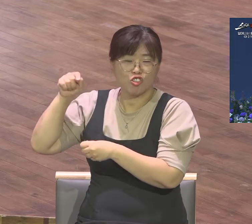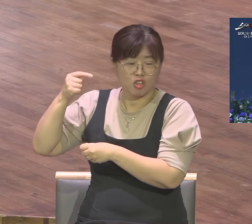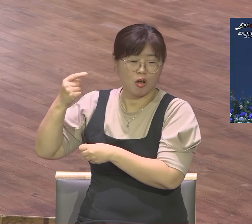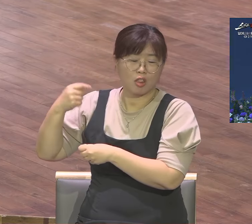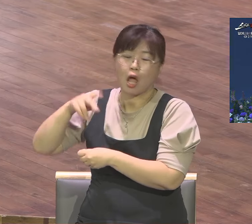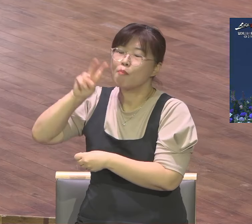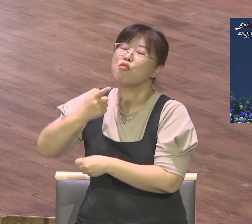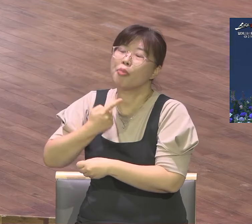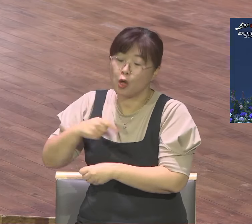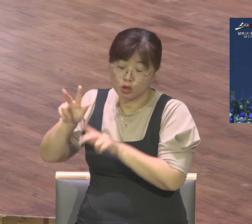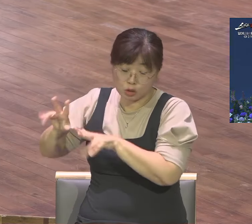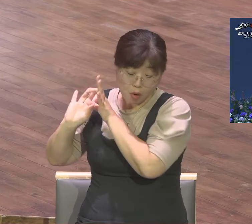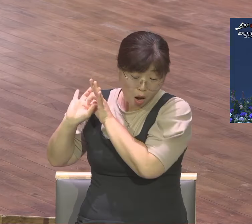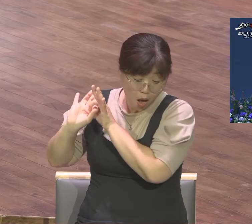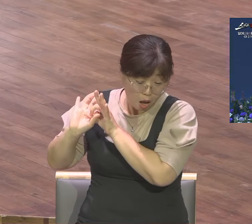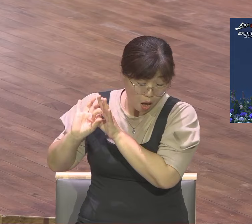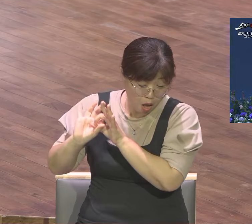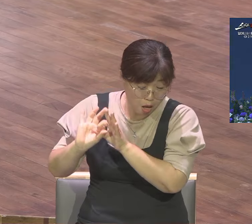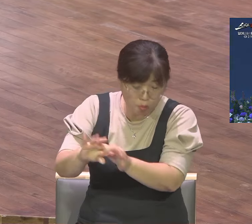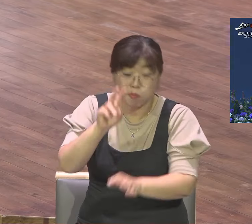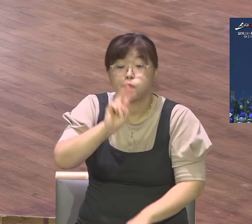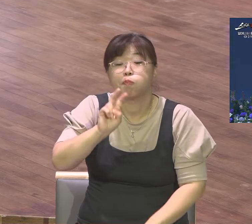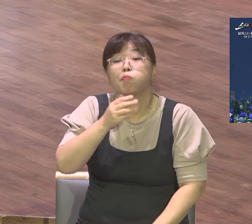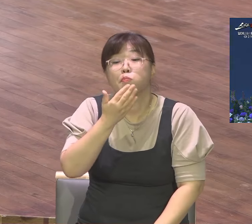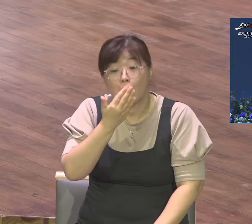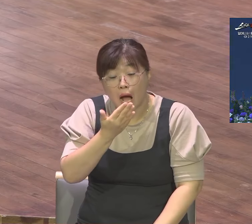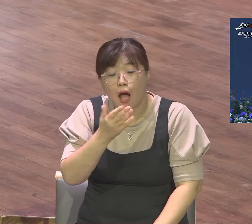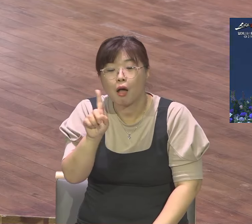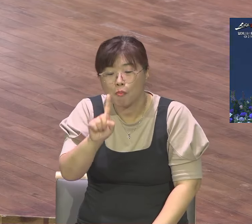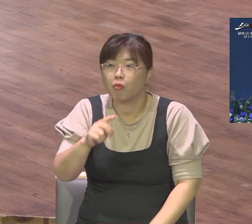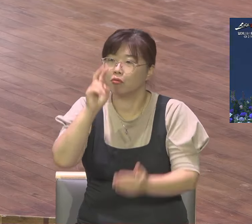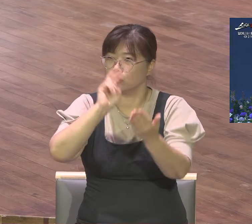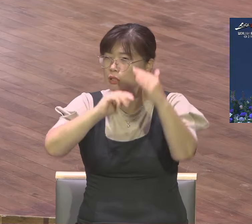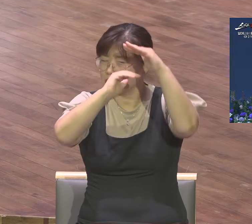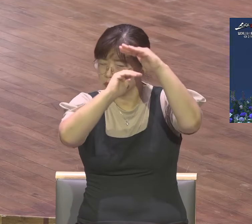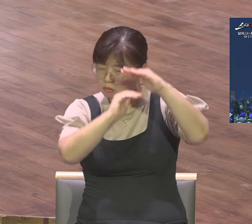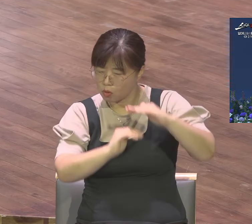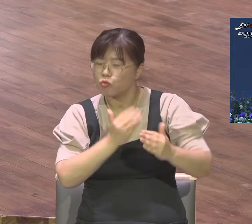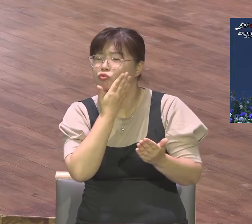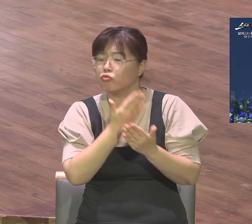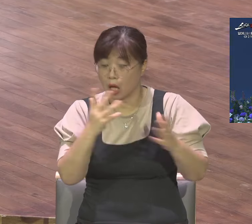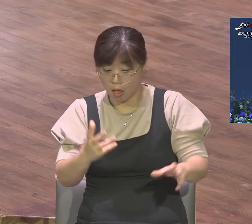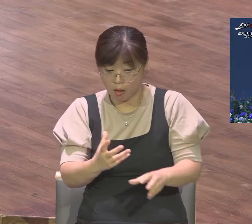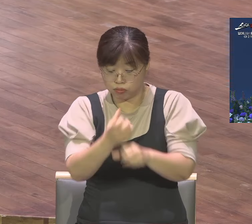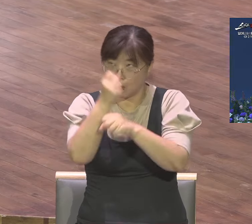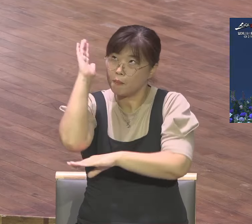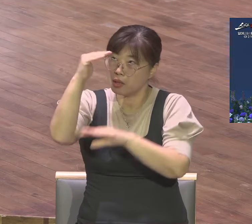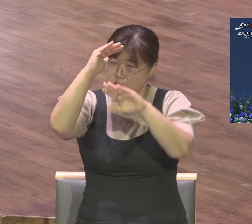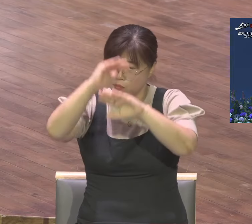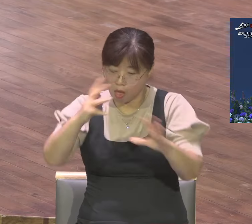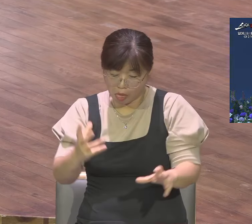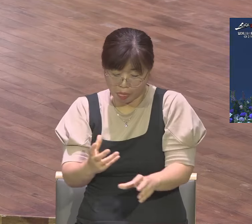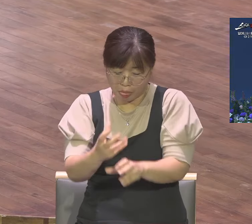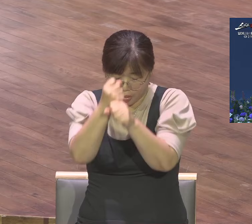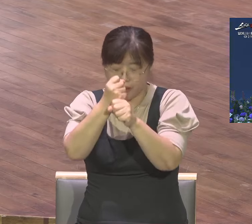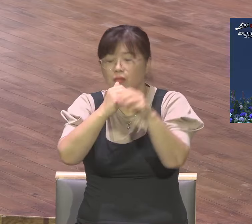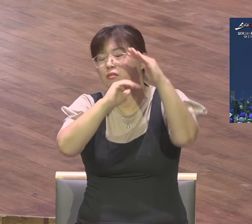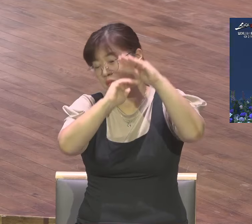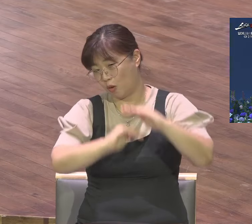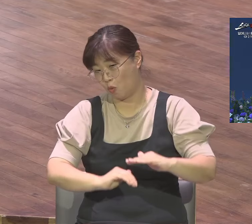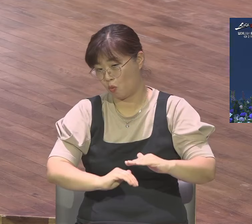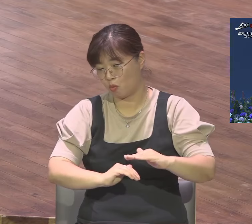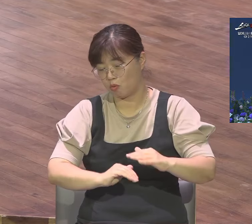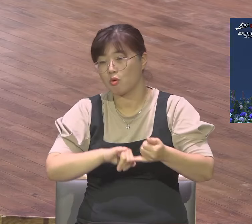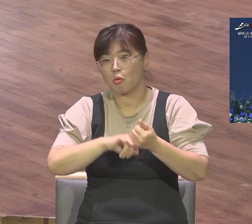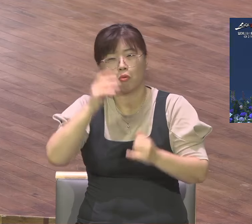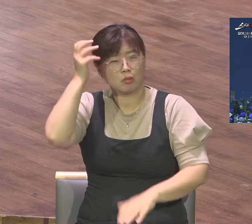제가 유시장전도 하던 그 수용로교회 지금도 유시장전도 하고 있어. 내가 산기도 가던 그 시작했던 그 기도